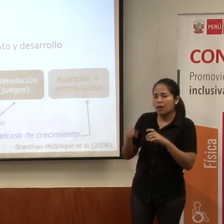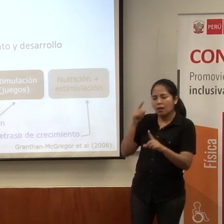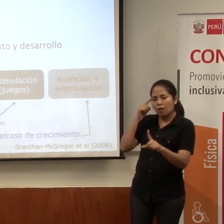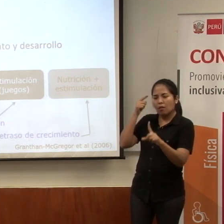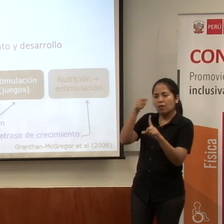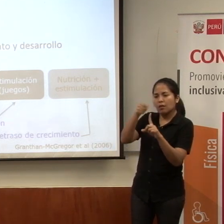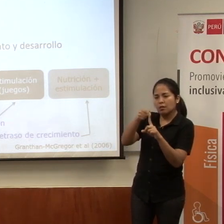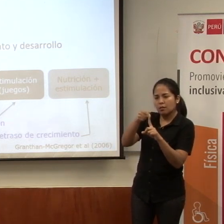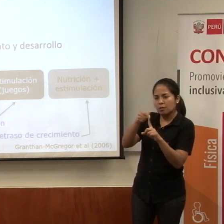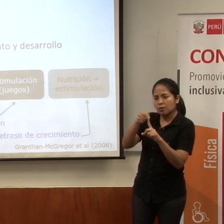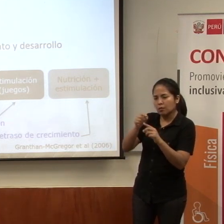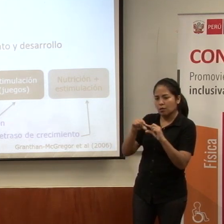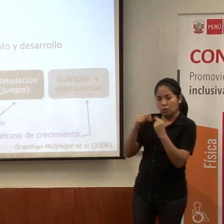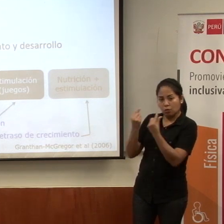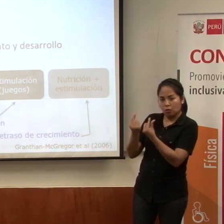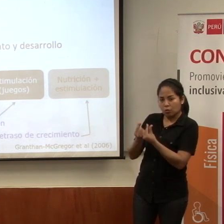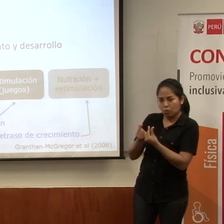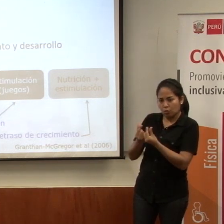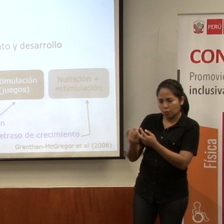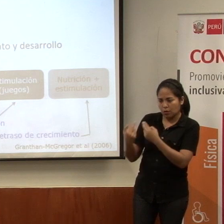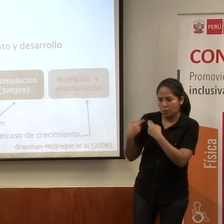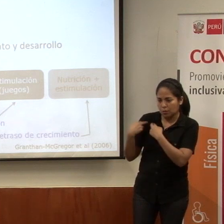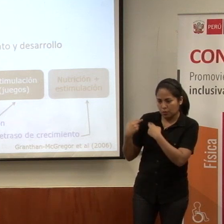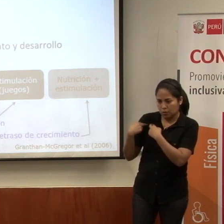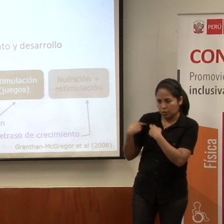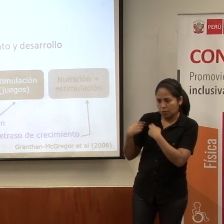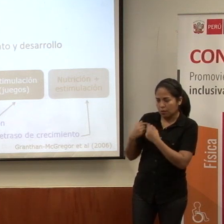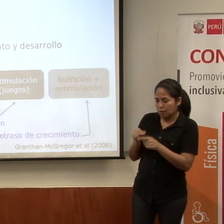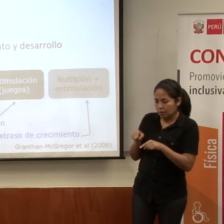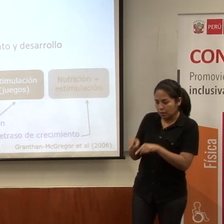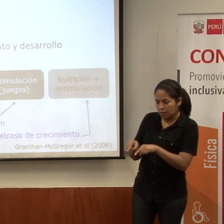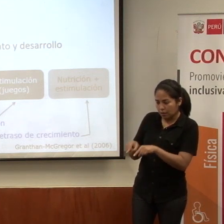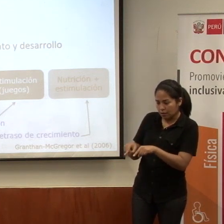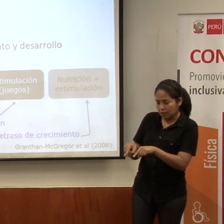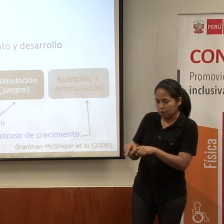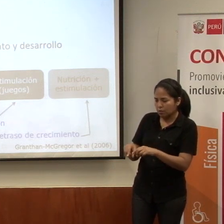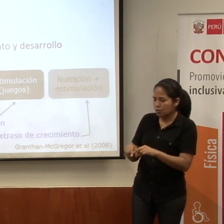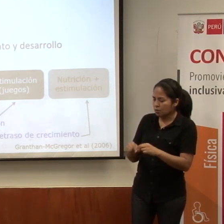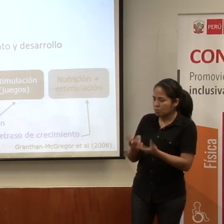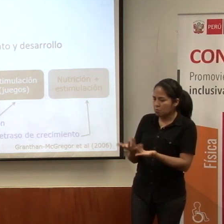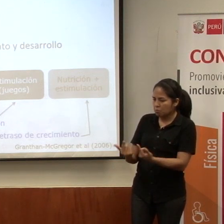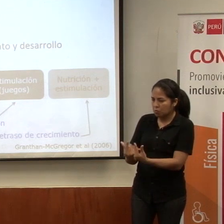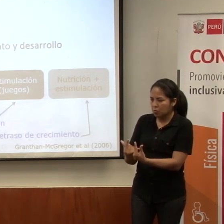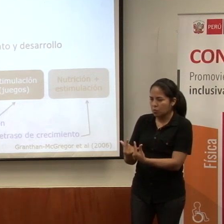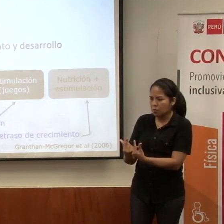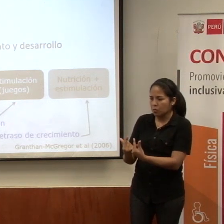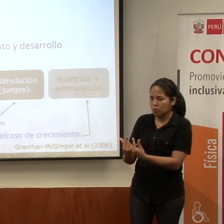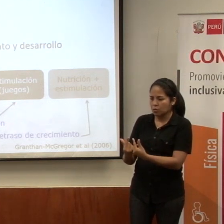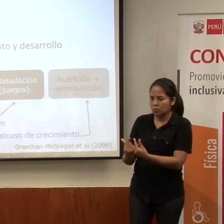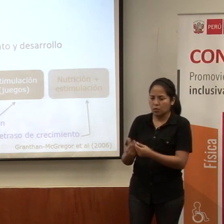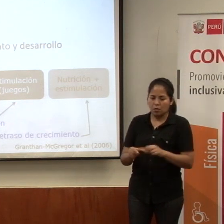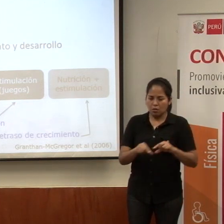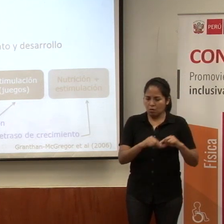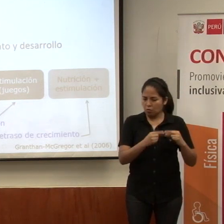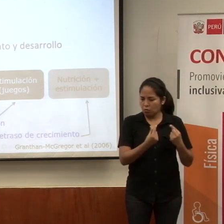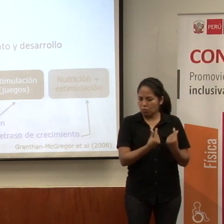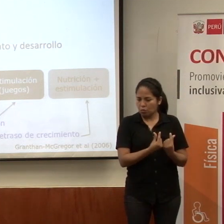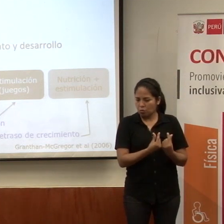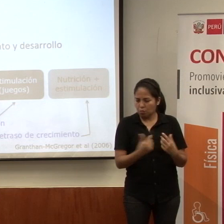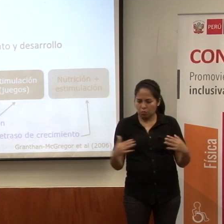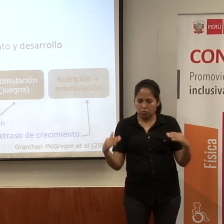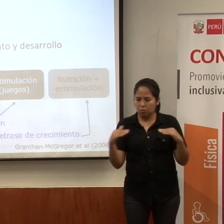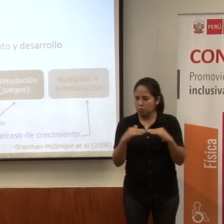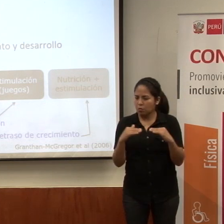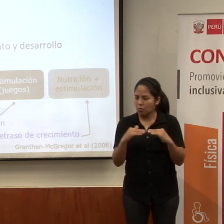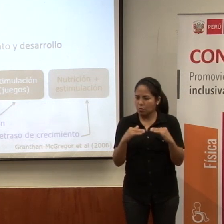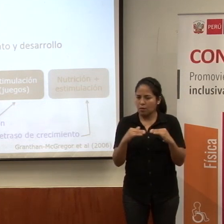grupos de control, los que tenían el deterioro, se acercaron a los grupos sin retraso en el crecimiento y en